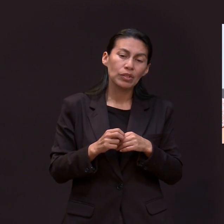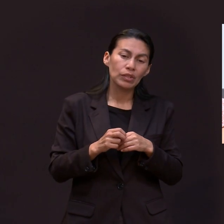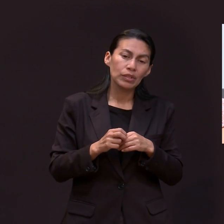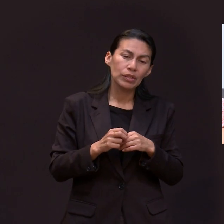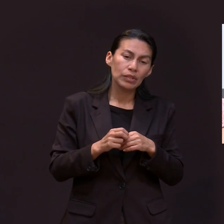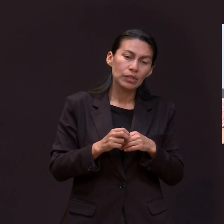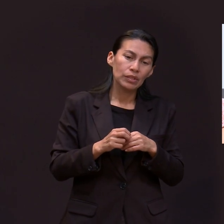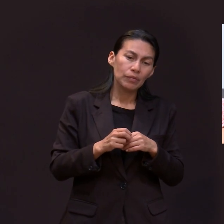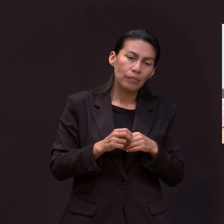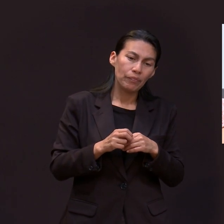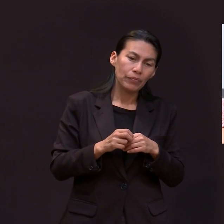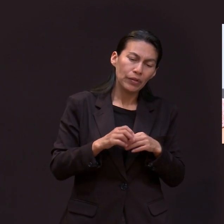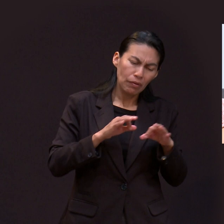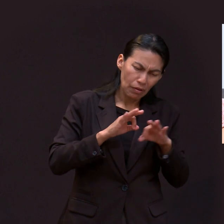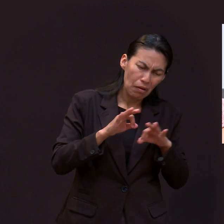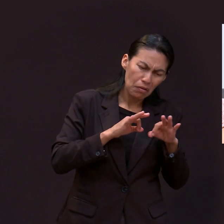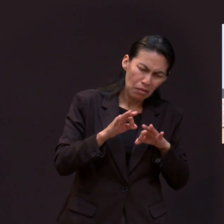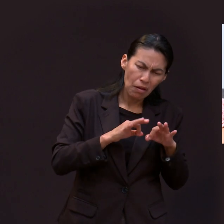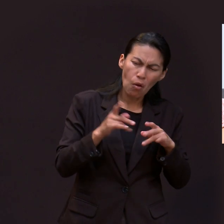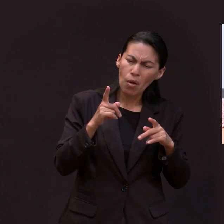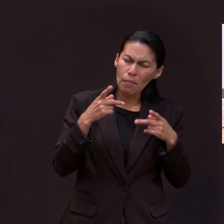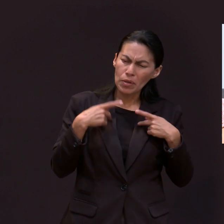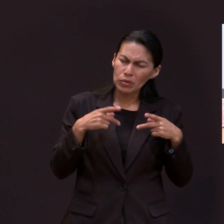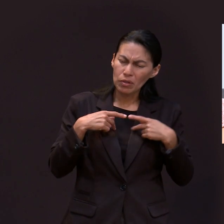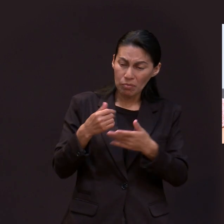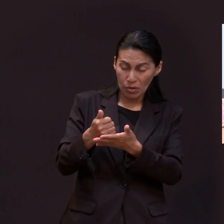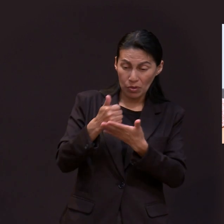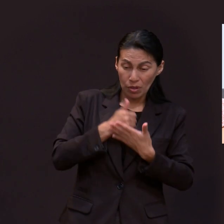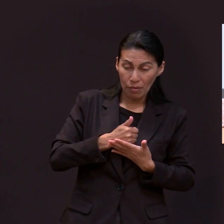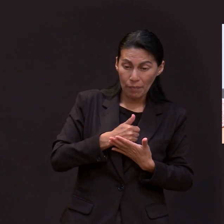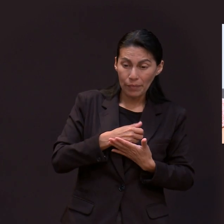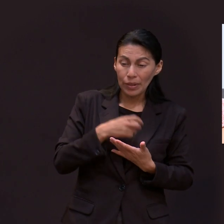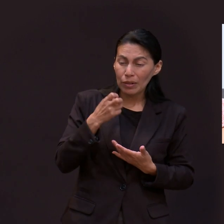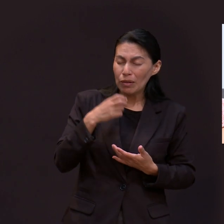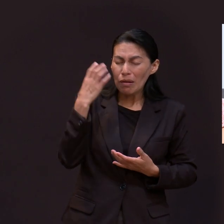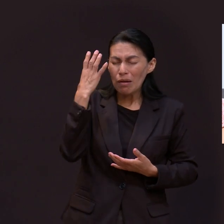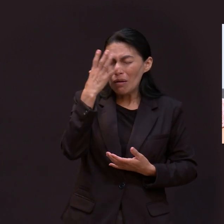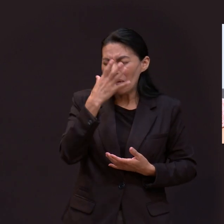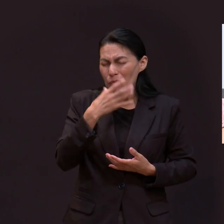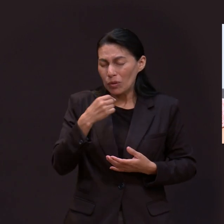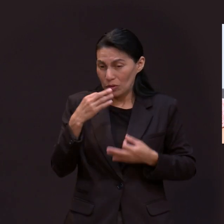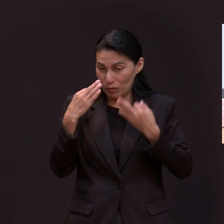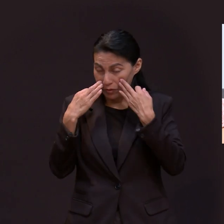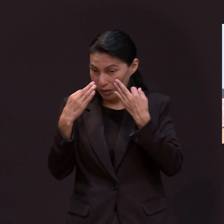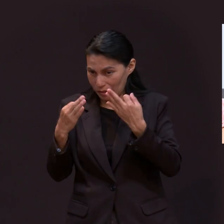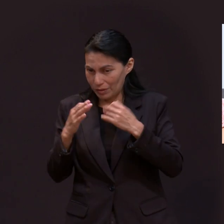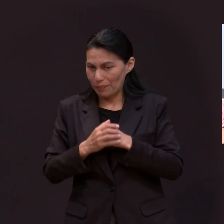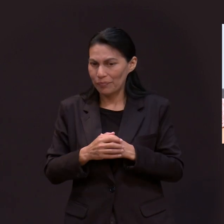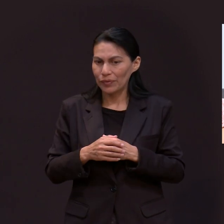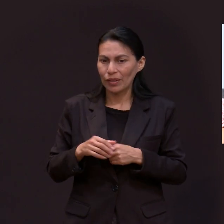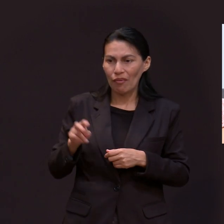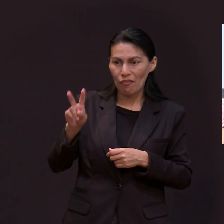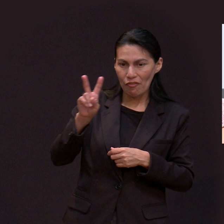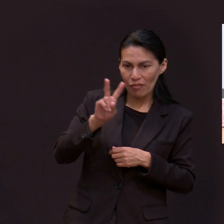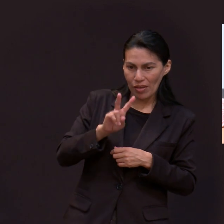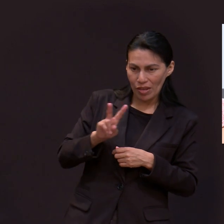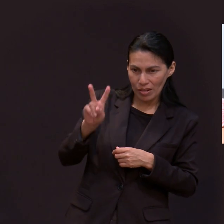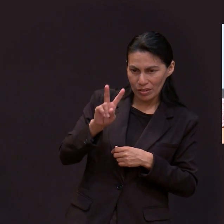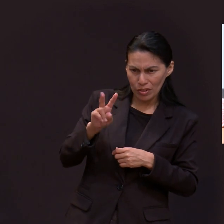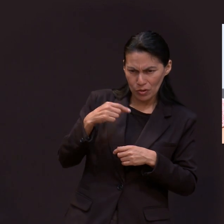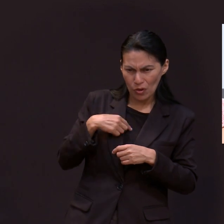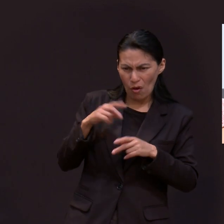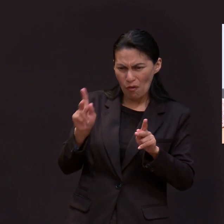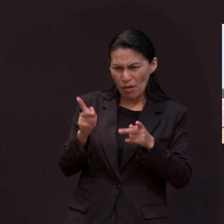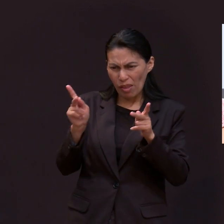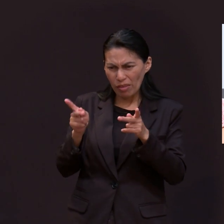pues con ayudante no es trabajar y este pero aquí lo hermoso es que el viernes